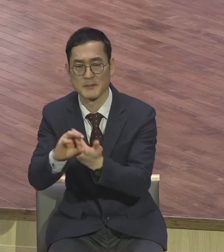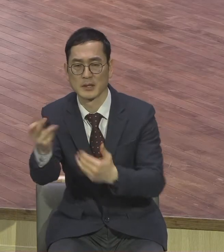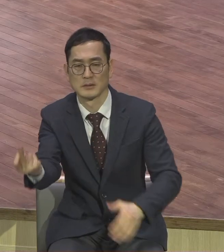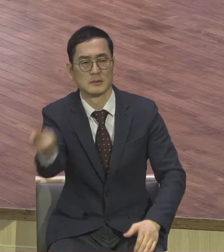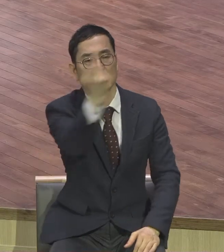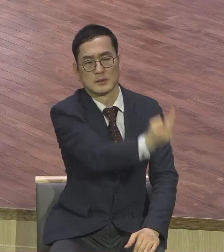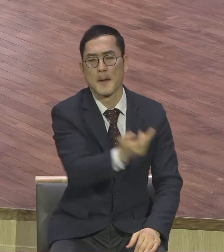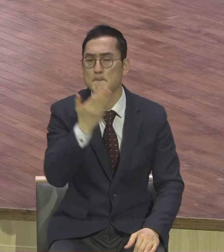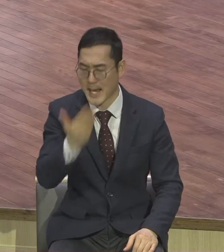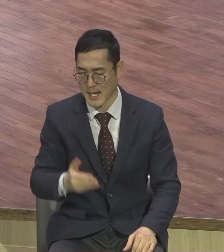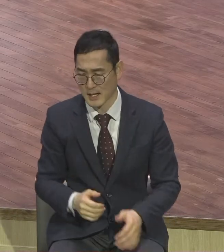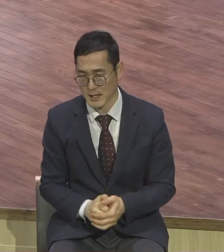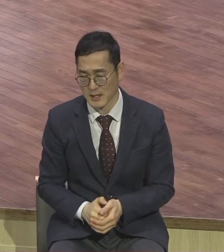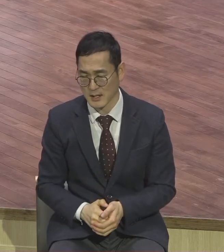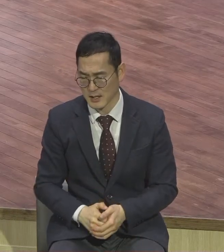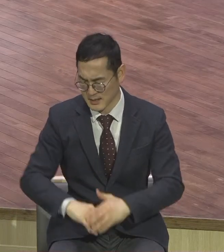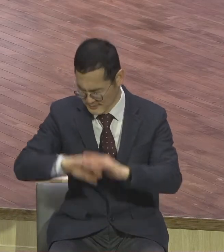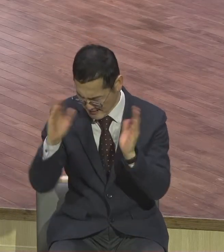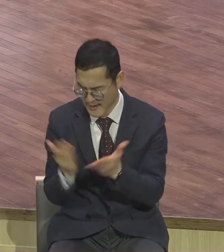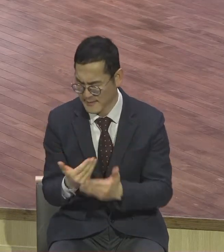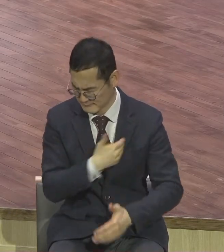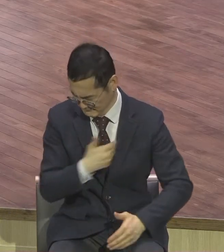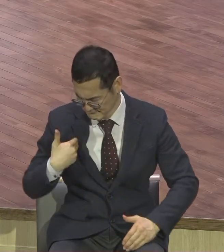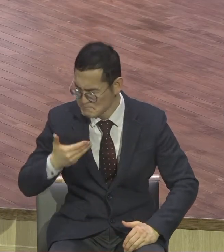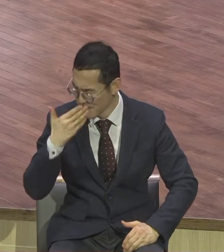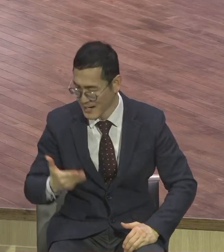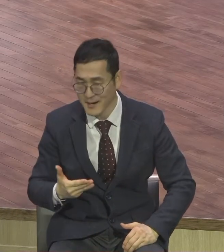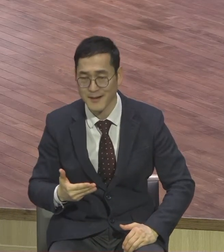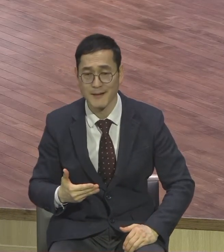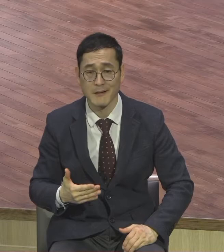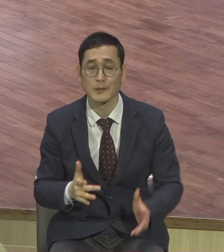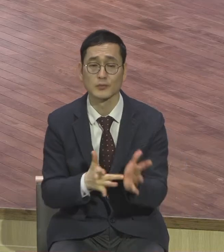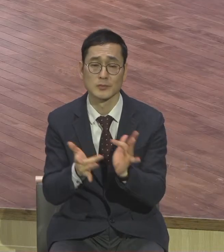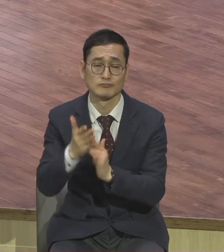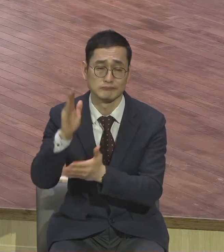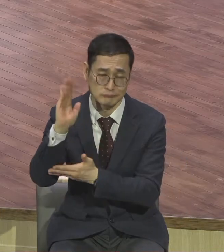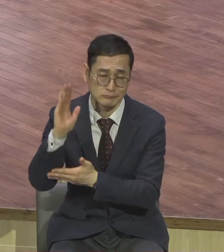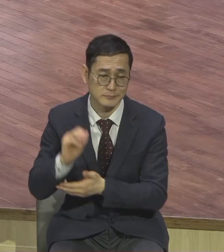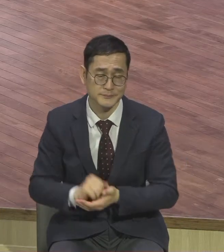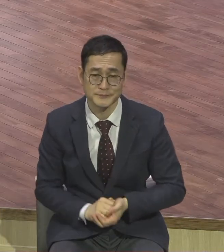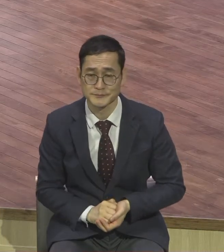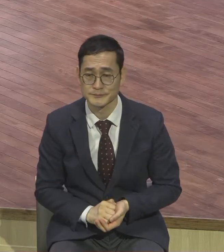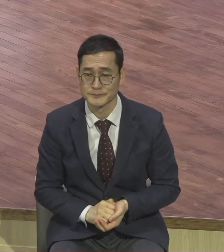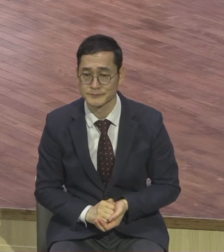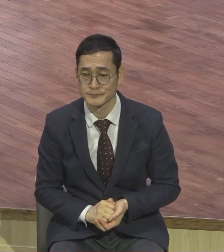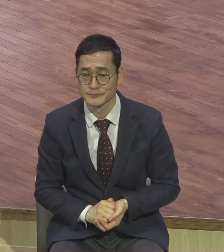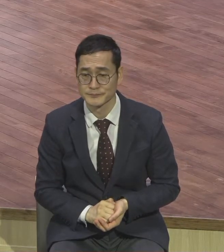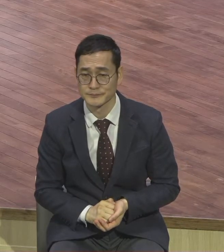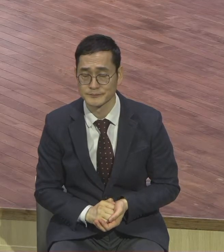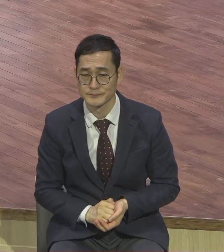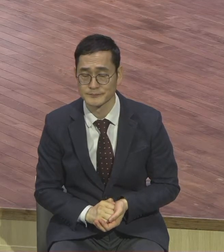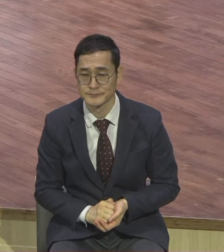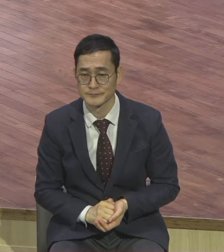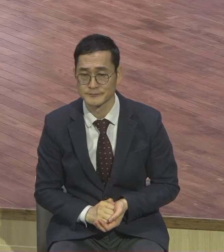없습니다. 아멘 못할 것이 없어요. 예수님의 사람은 못말립니다.